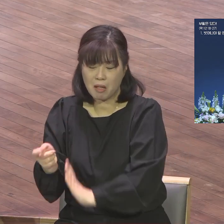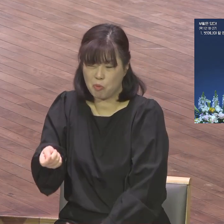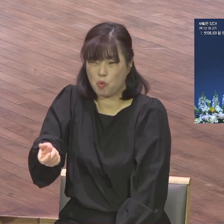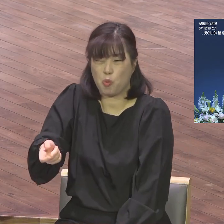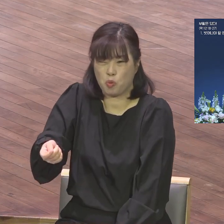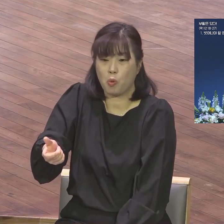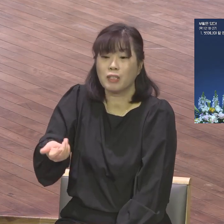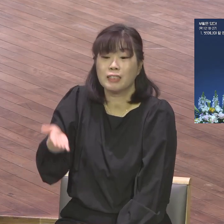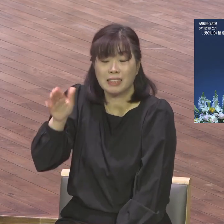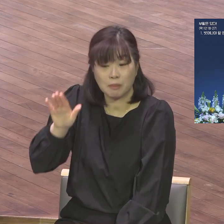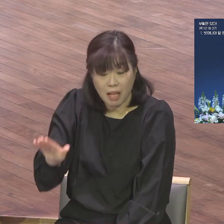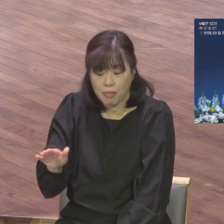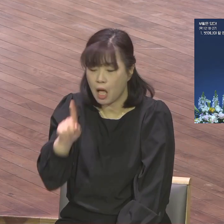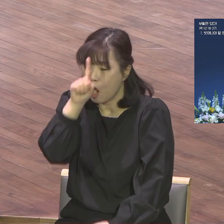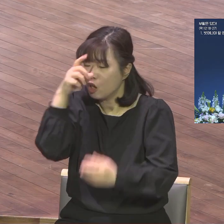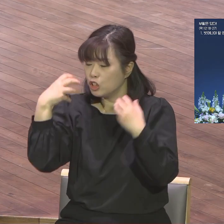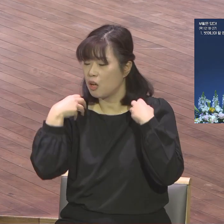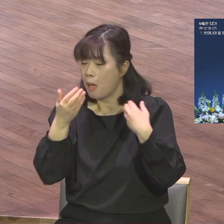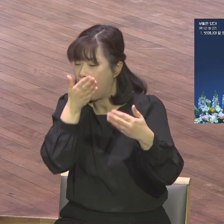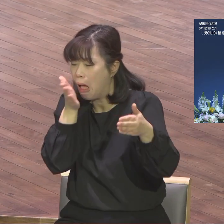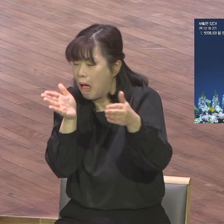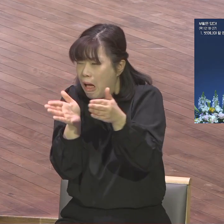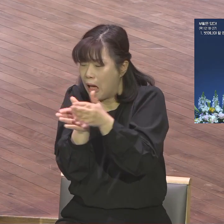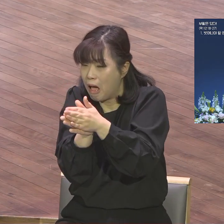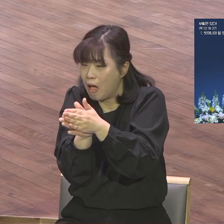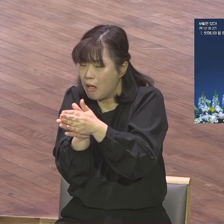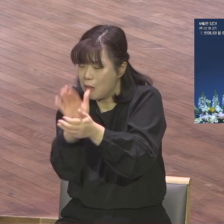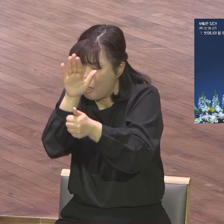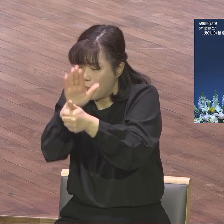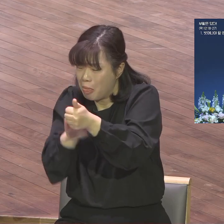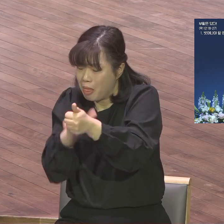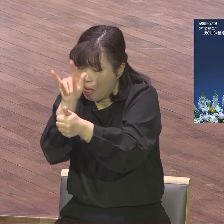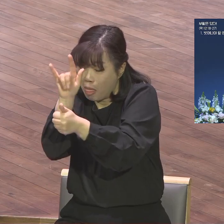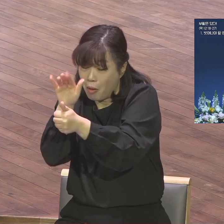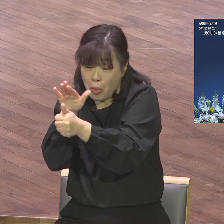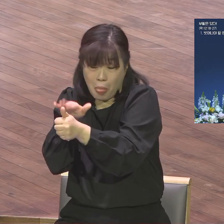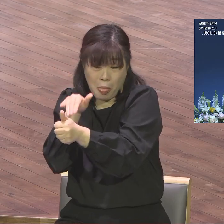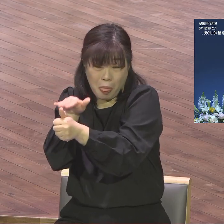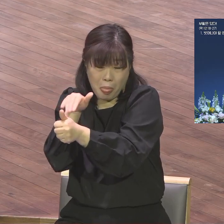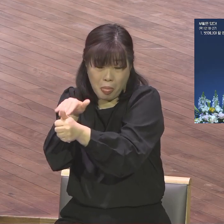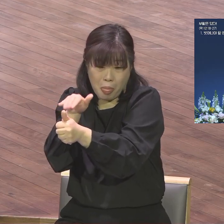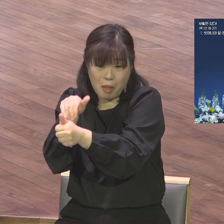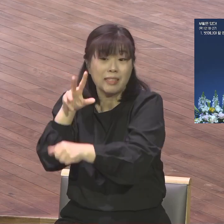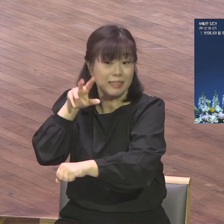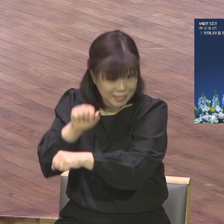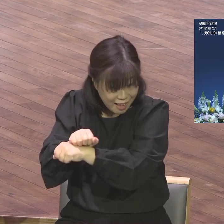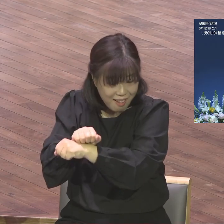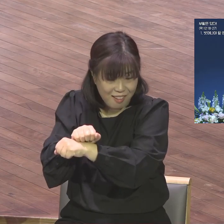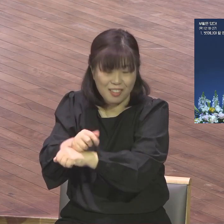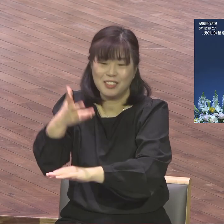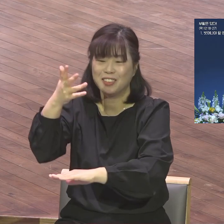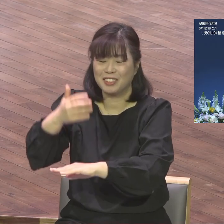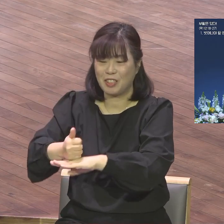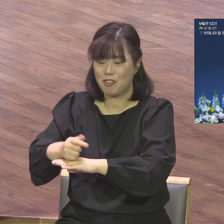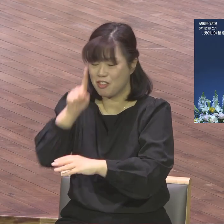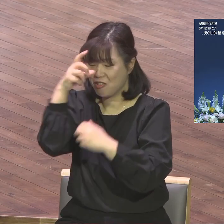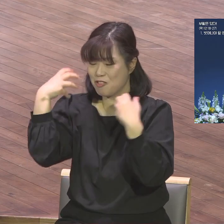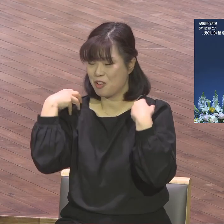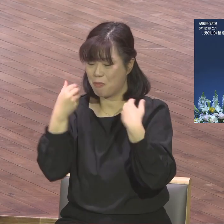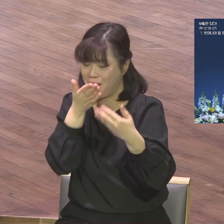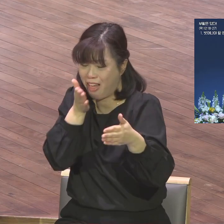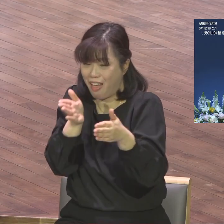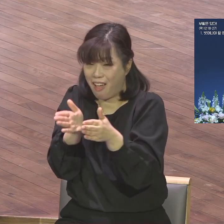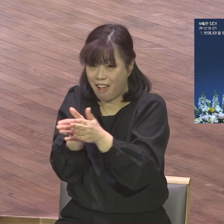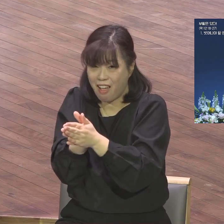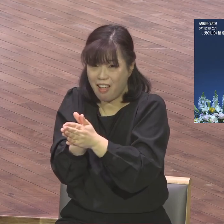결탁을 해가지고 부와 권력을 독점을 하면서 유대 지도층을 형성하고 있었던 그러니까 자기가